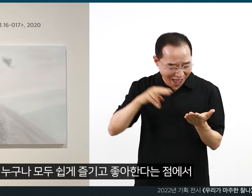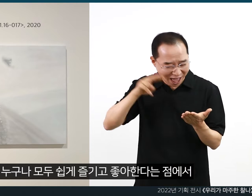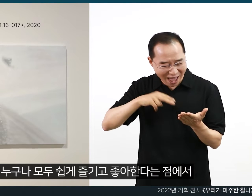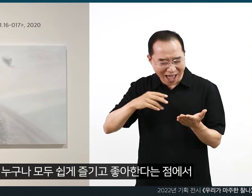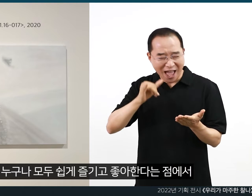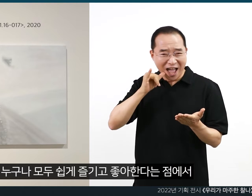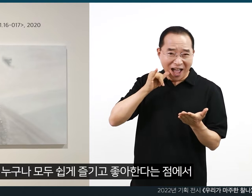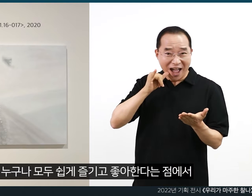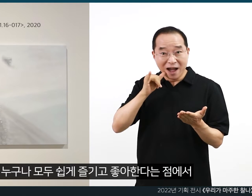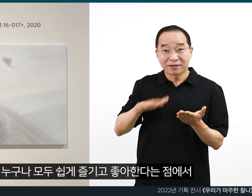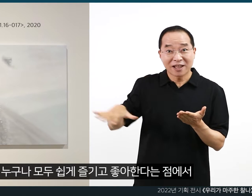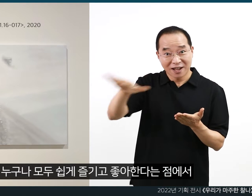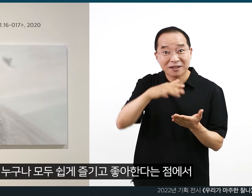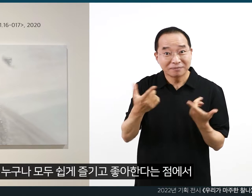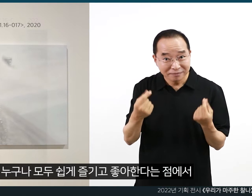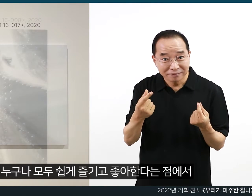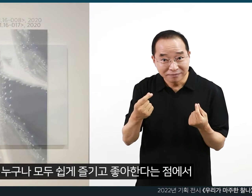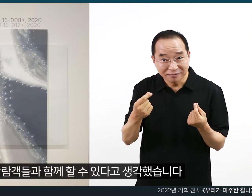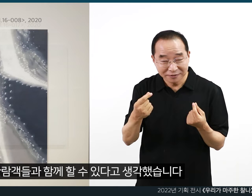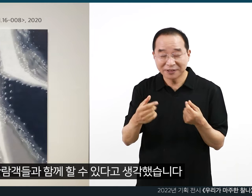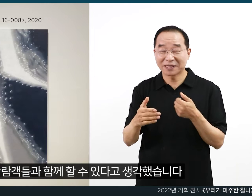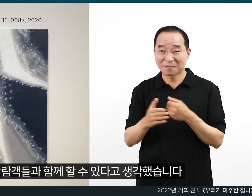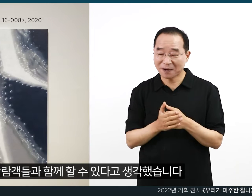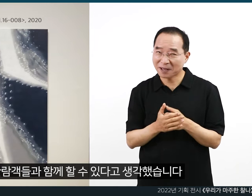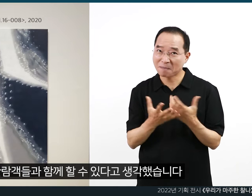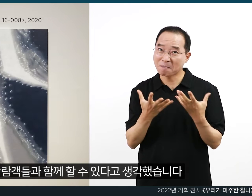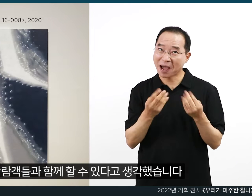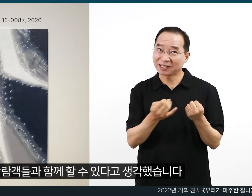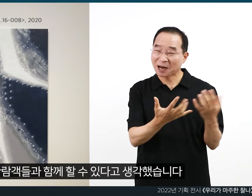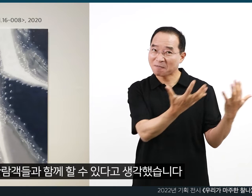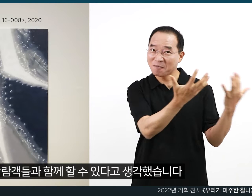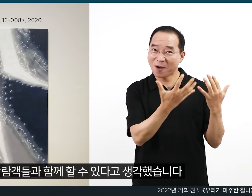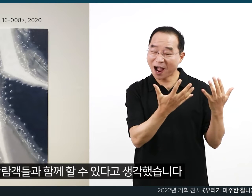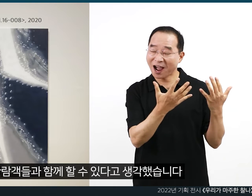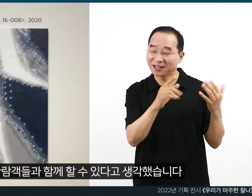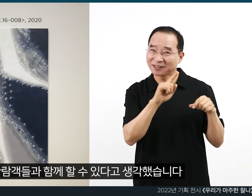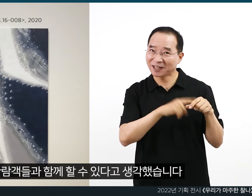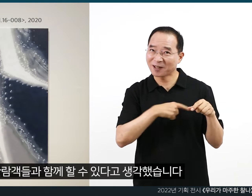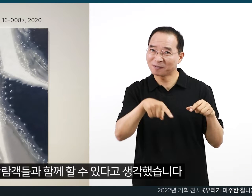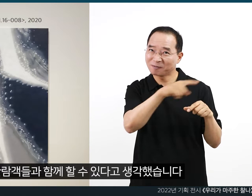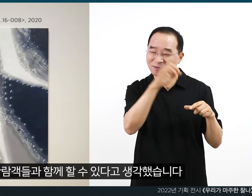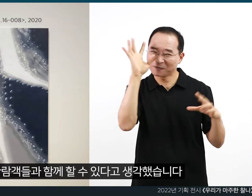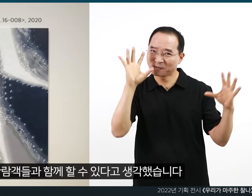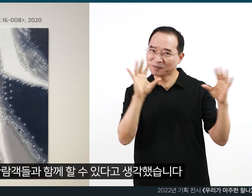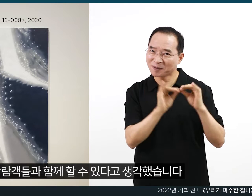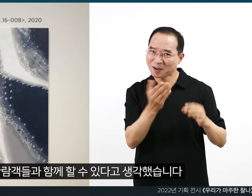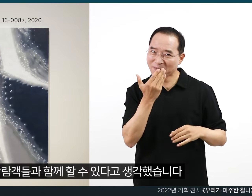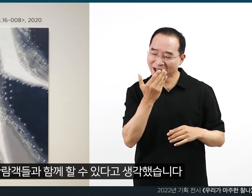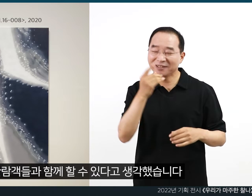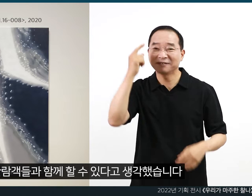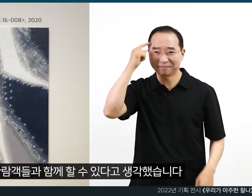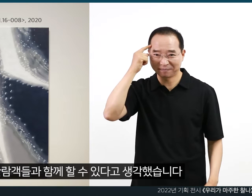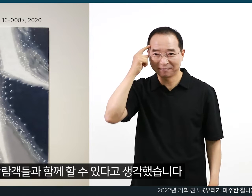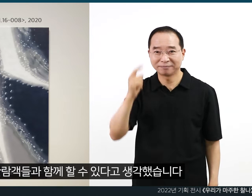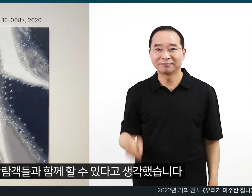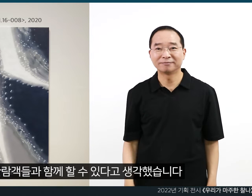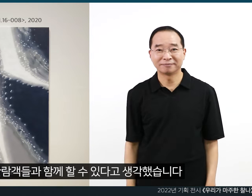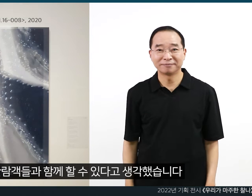즐기고 좋아한다는 점에서 많은 관람객들과 함께 할 수 있다고 생각했습니다.